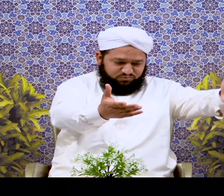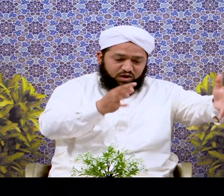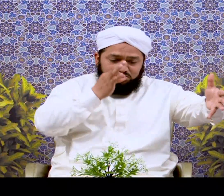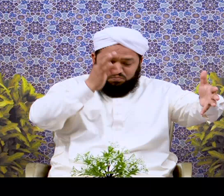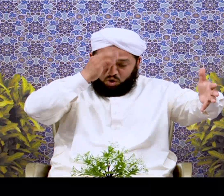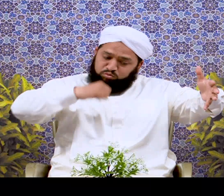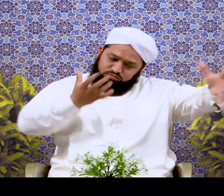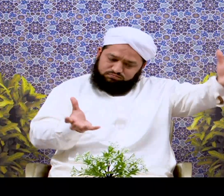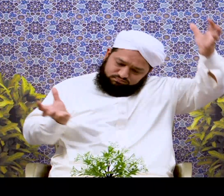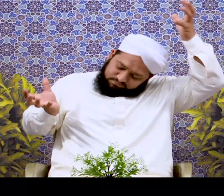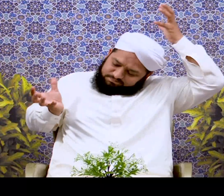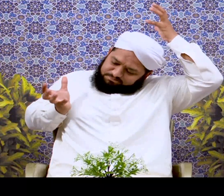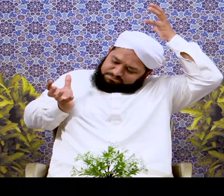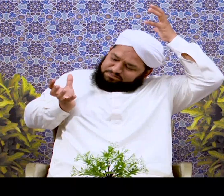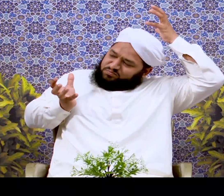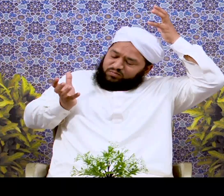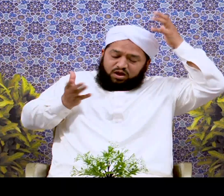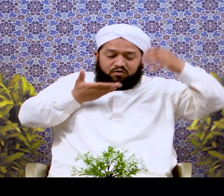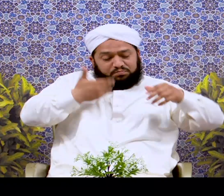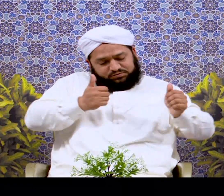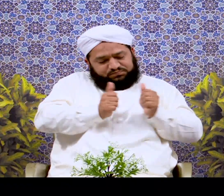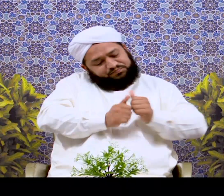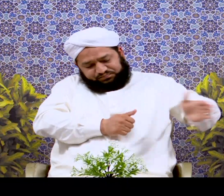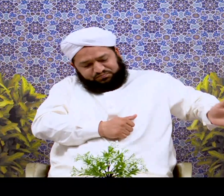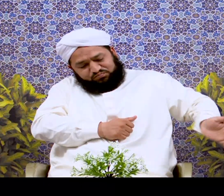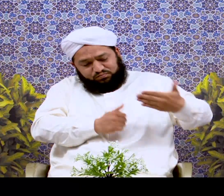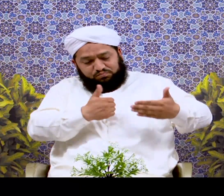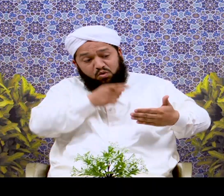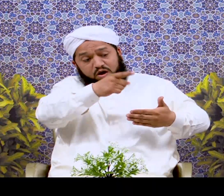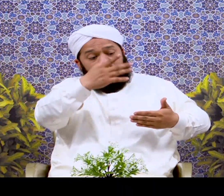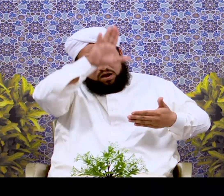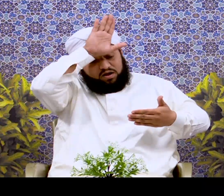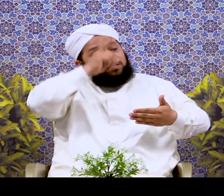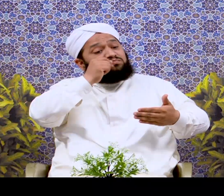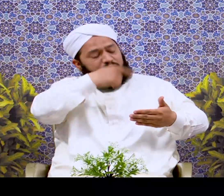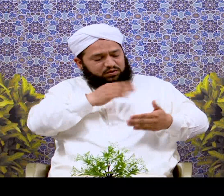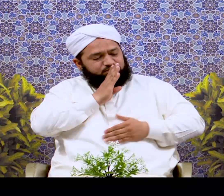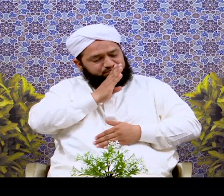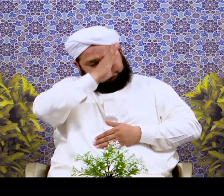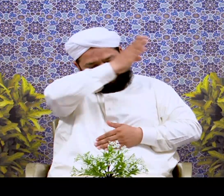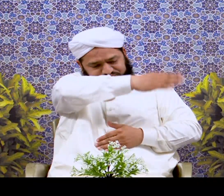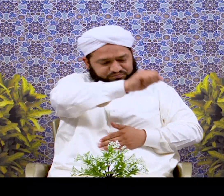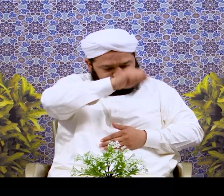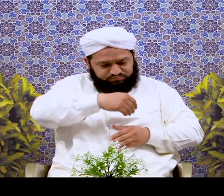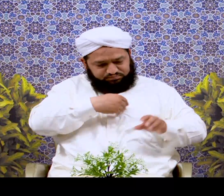تھیلا لیا، اپنے مبارک کندھوں پر رکھا اور فرمایا، میرے ساتھ آؤ، میں تمہاری سفارش کروں